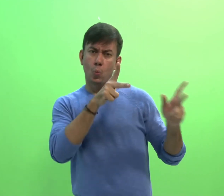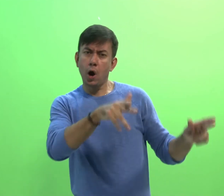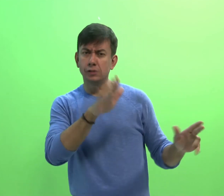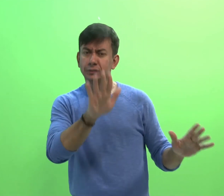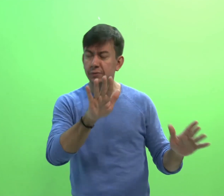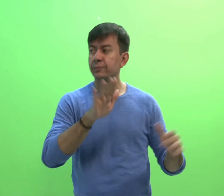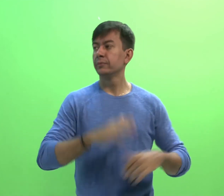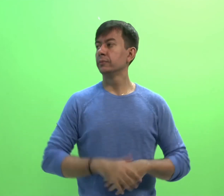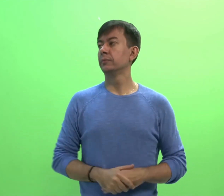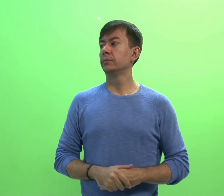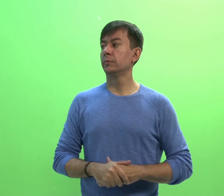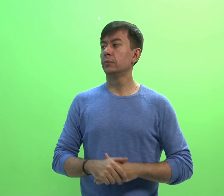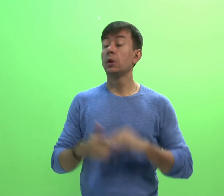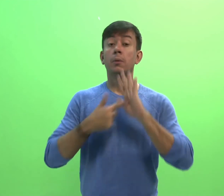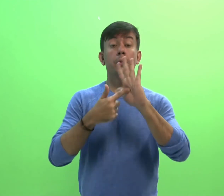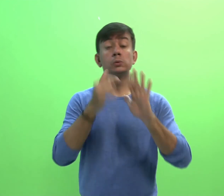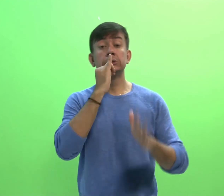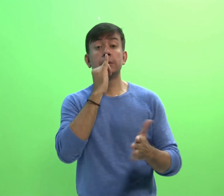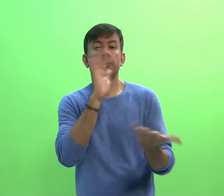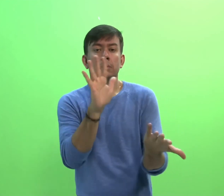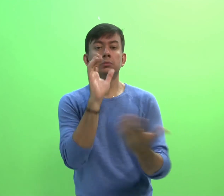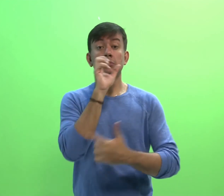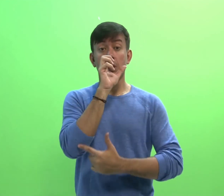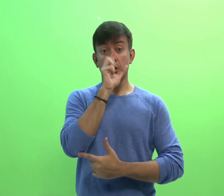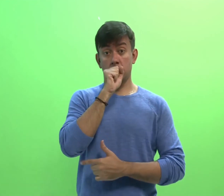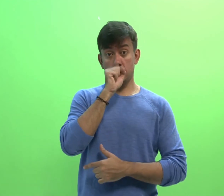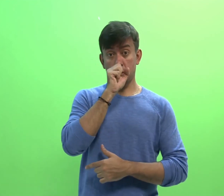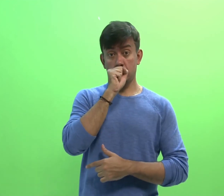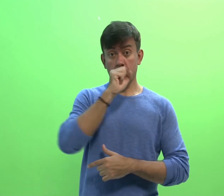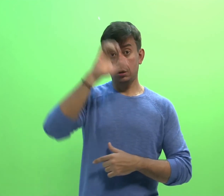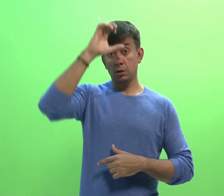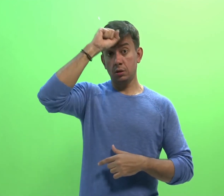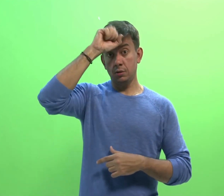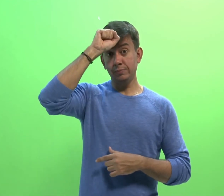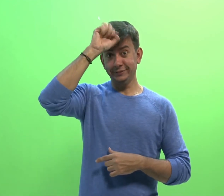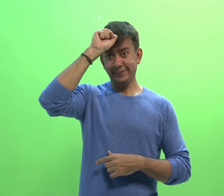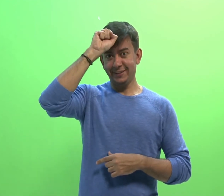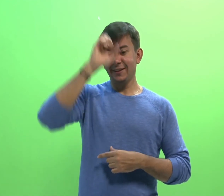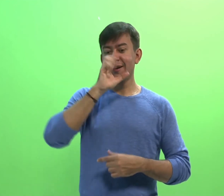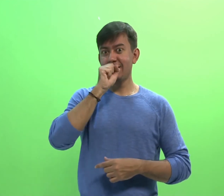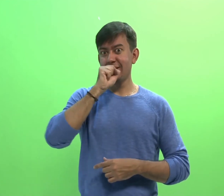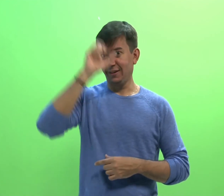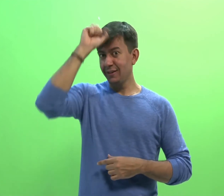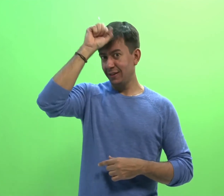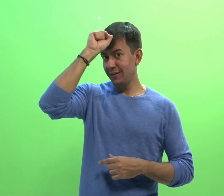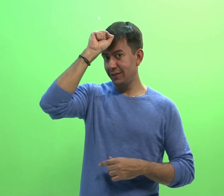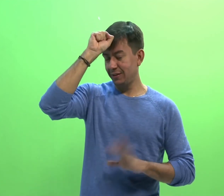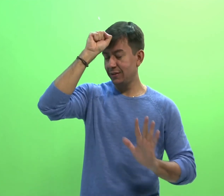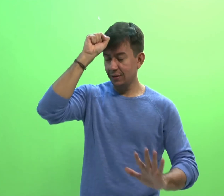isso. Agora veja um exemplo: sábado, aprender, sábado e aprender.